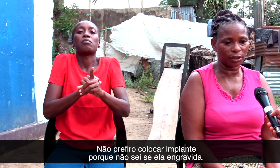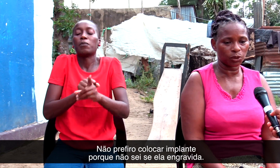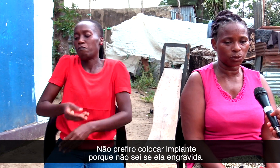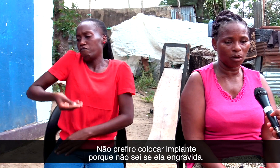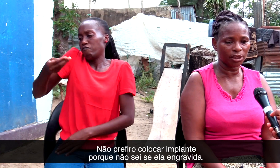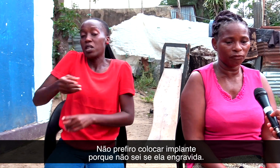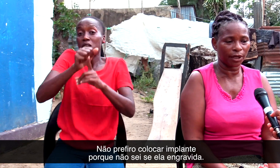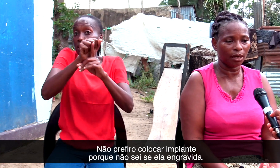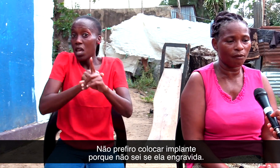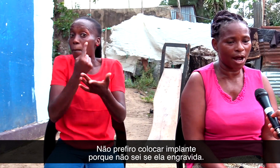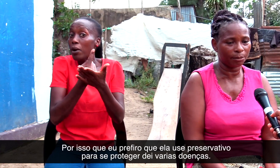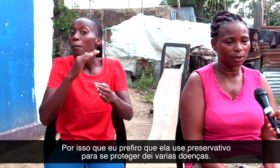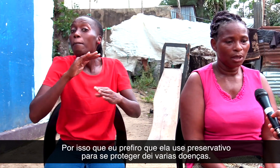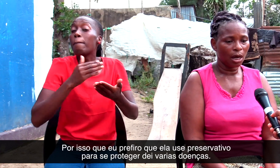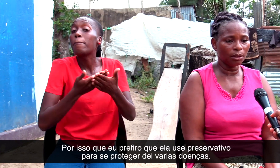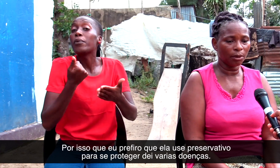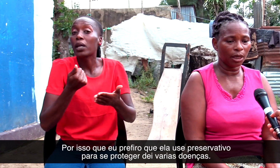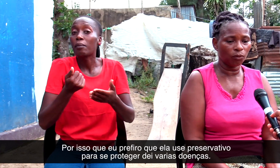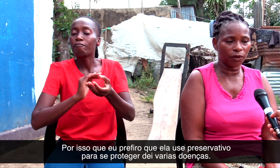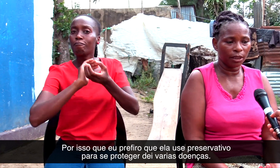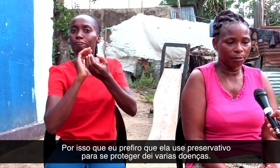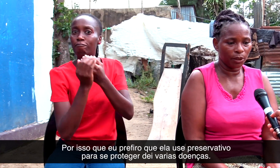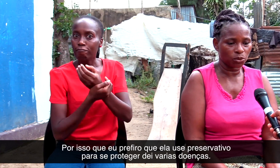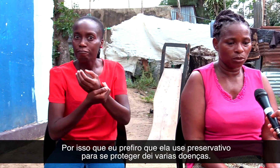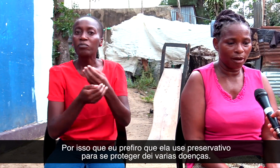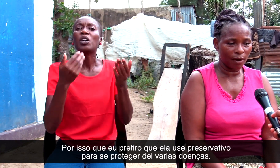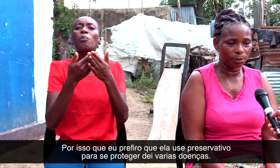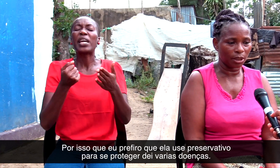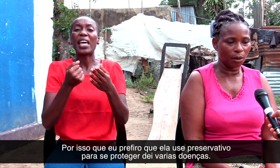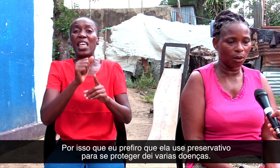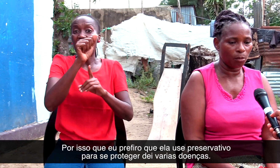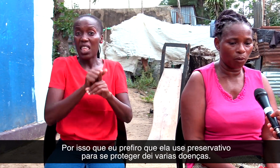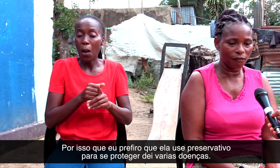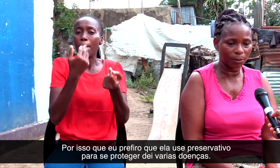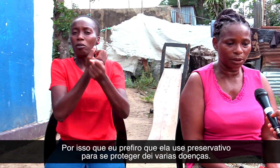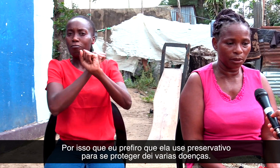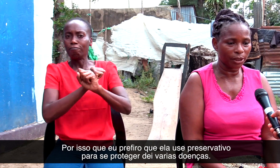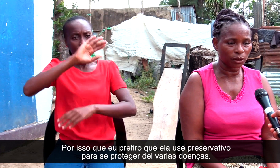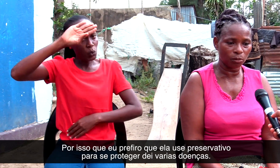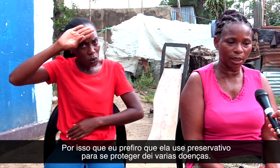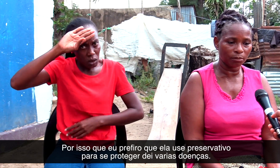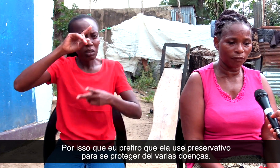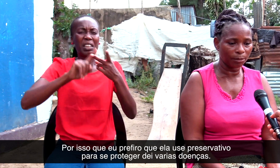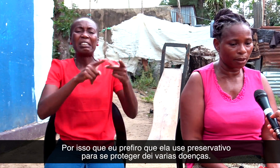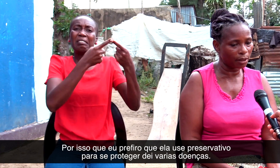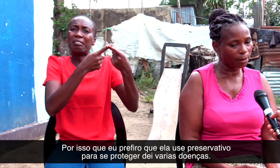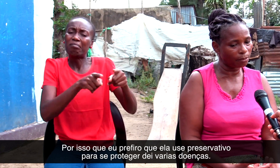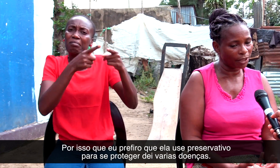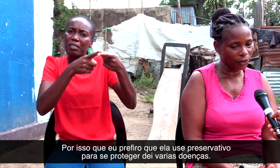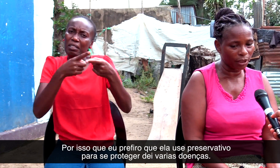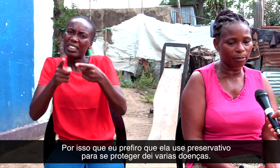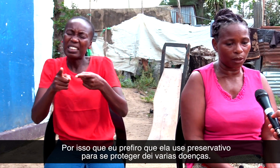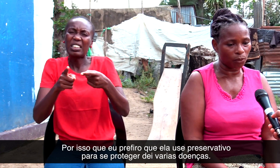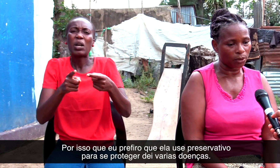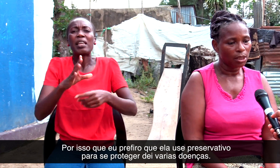ela engravida ou não. Então, por isso que eu prefiro que ela use o preservativo a se proteger de